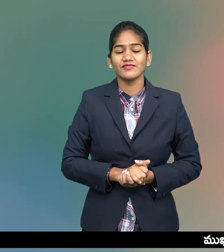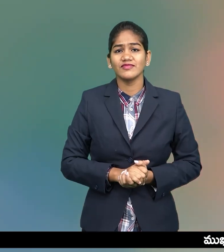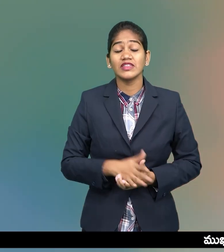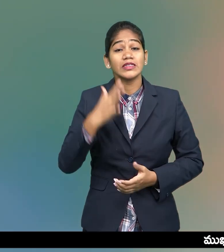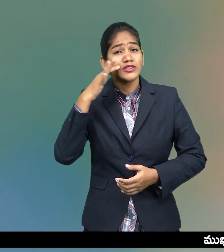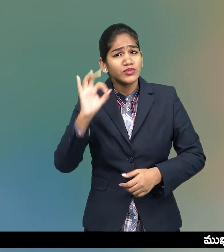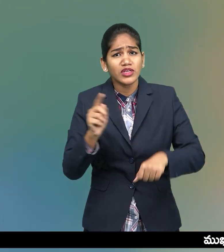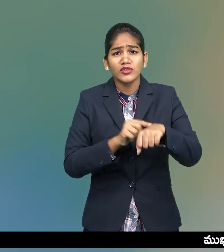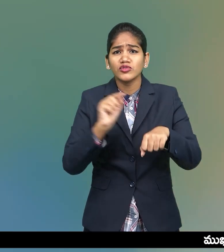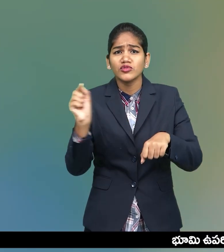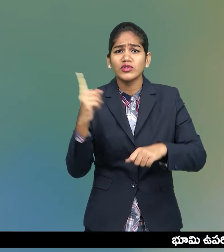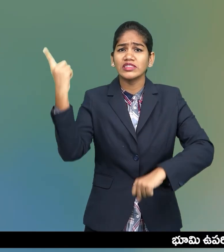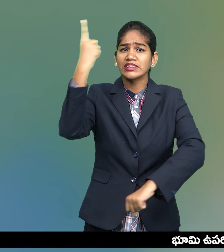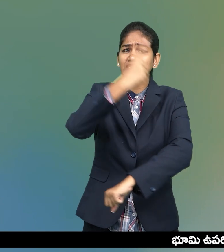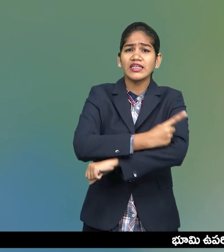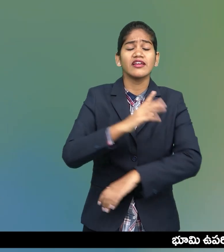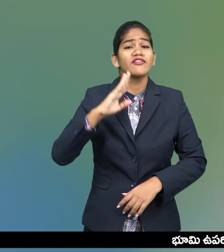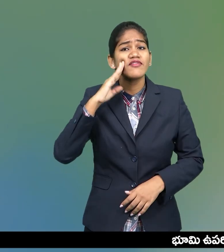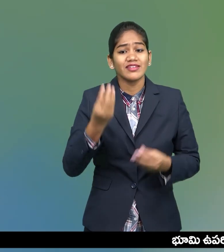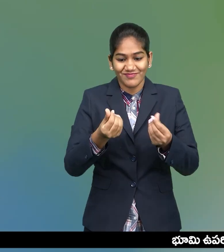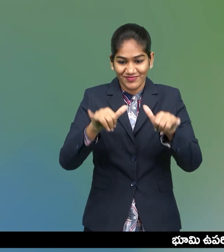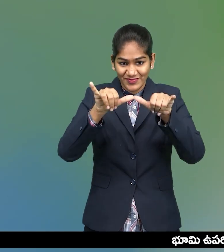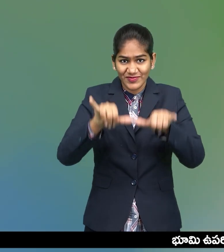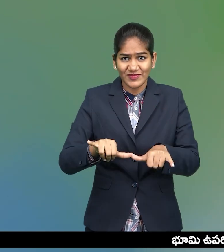ముఖ్యంగా పగటిపూట. భూమి ఉపరితలం వెచ్చగా ఉన్నప్పుడు.